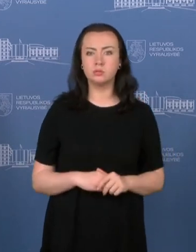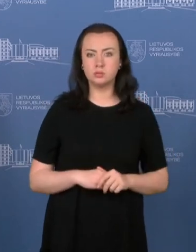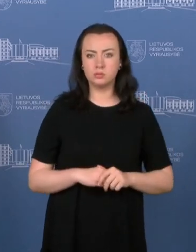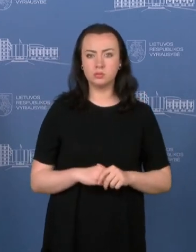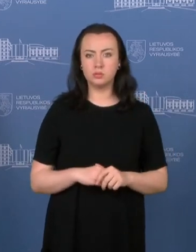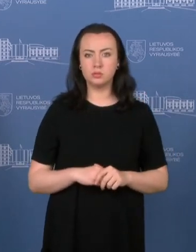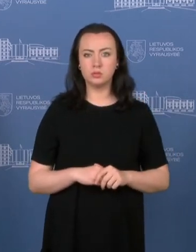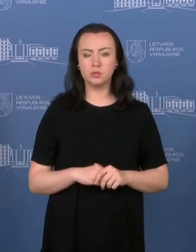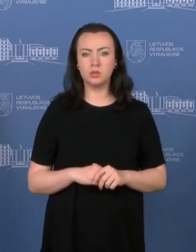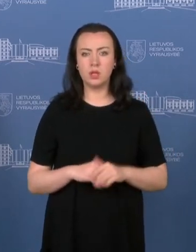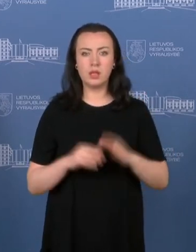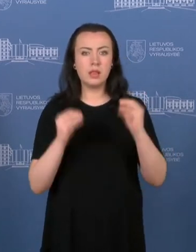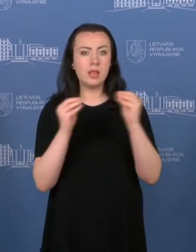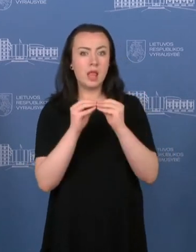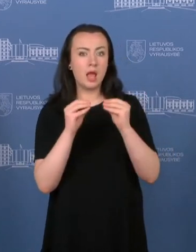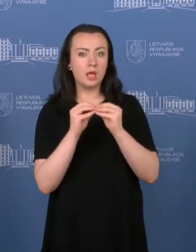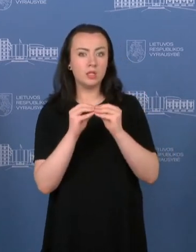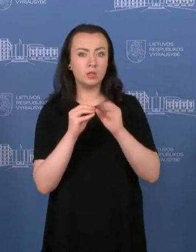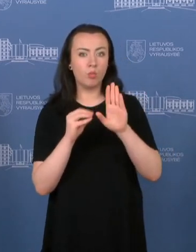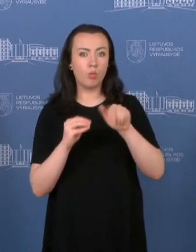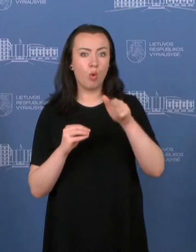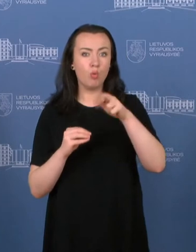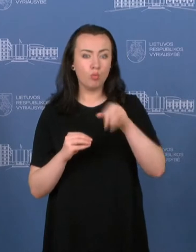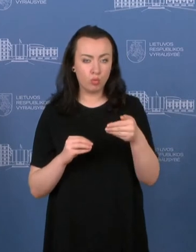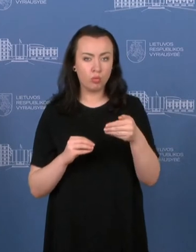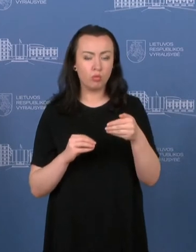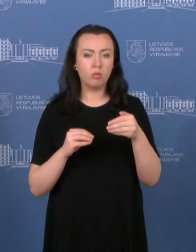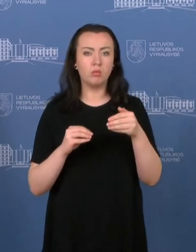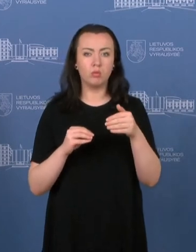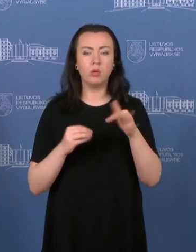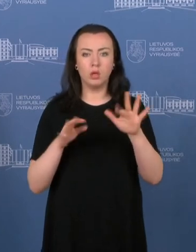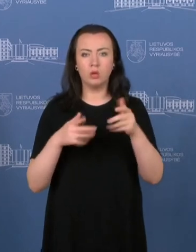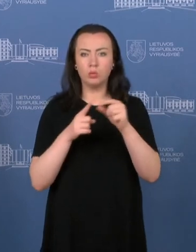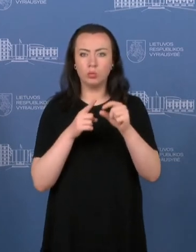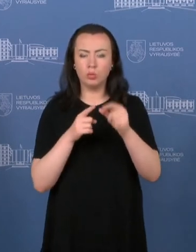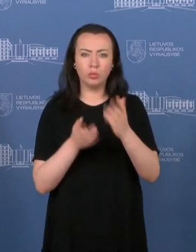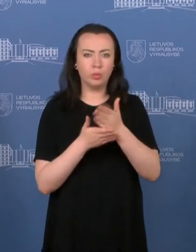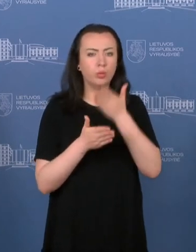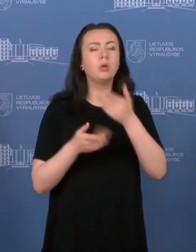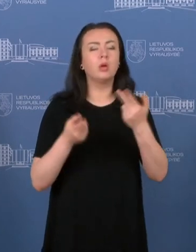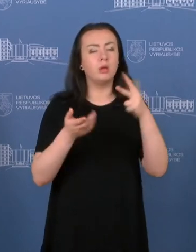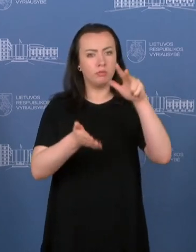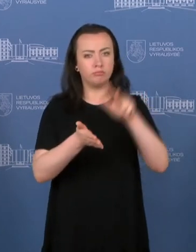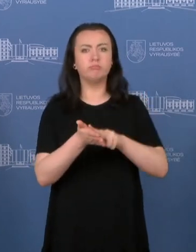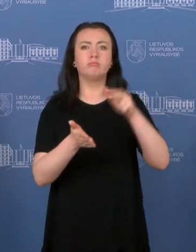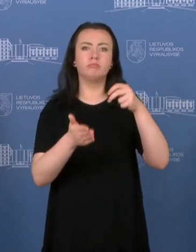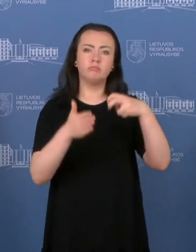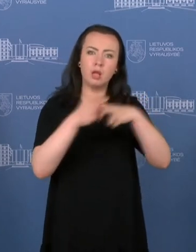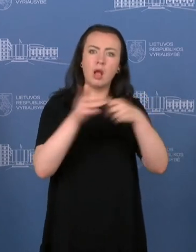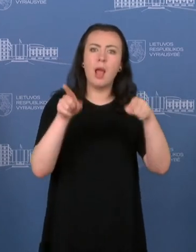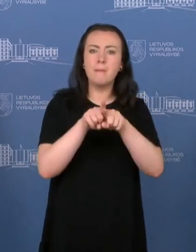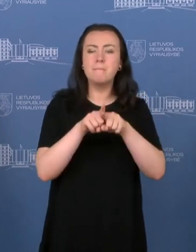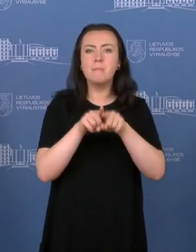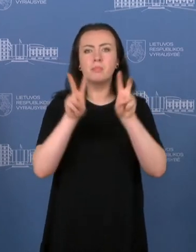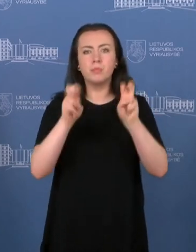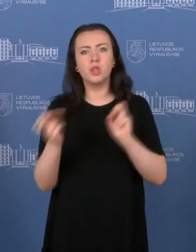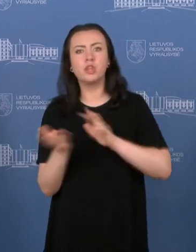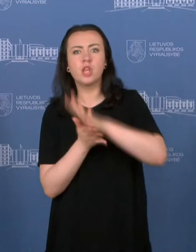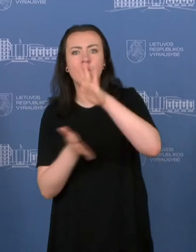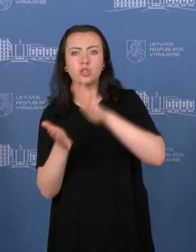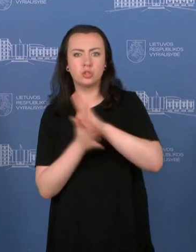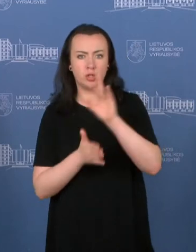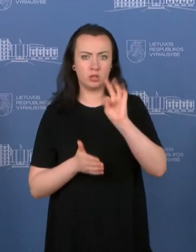kietoji dalelė, 10 mikronų, ir jis yra pasikartojantis, jis jau yra registruojamas kaip tarša.